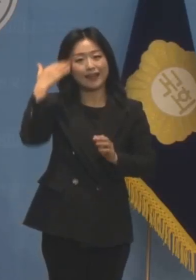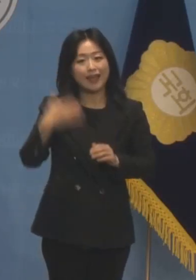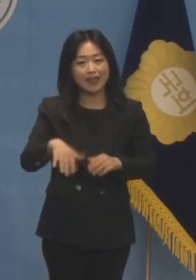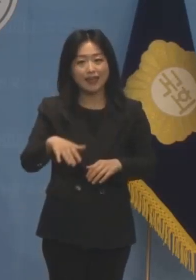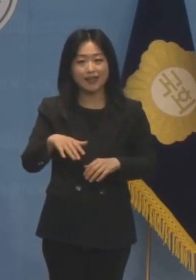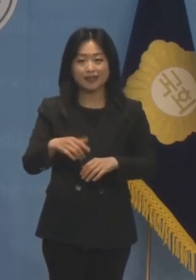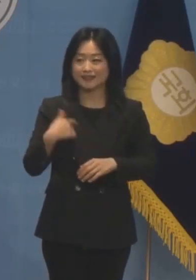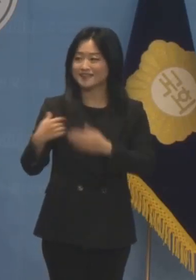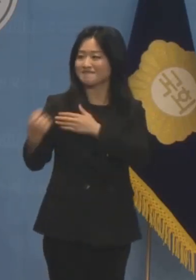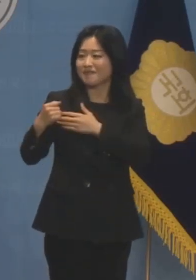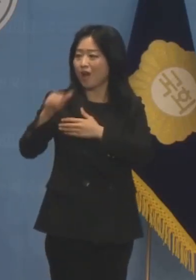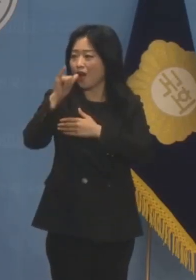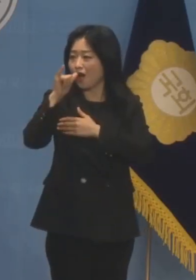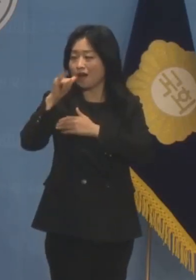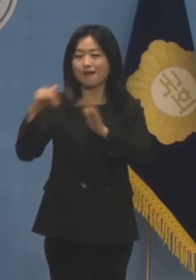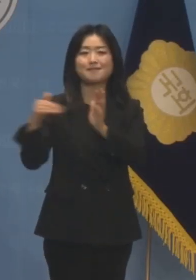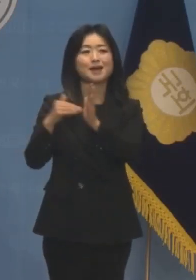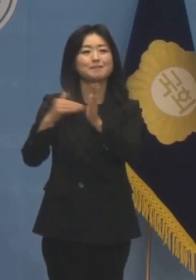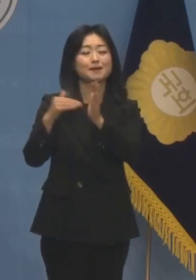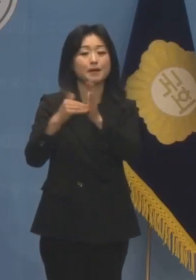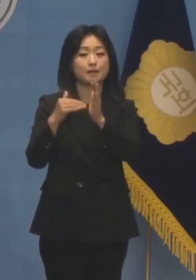사람이면 그만 이라고